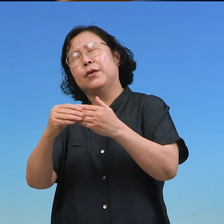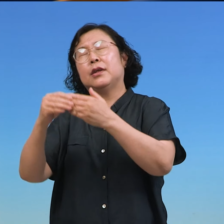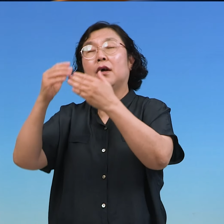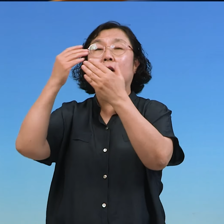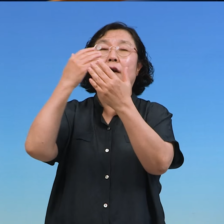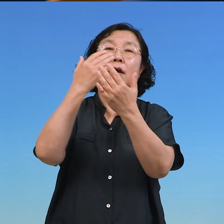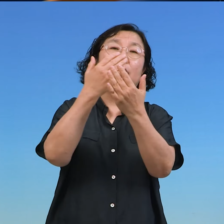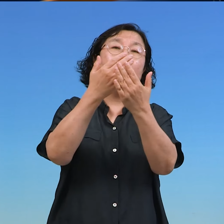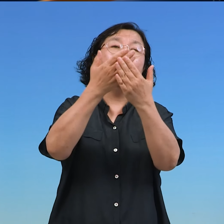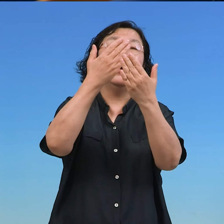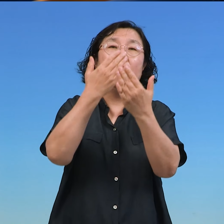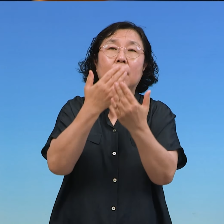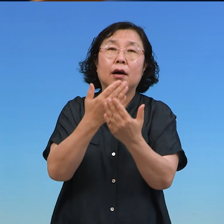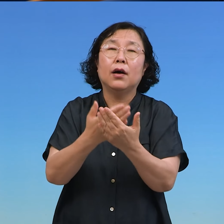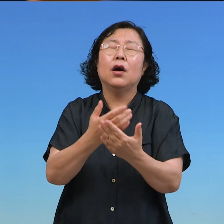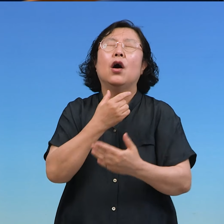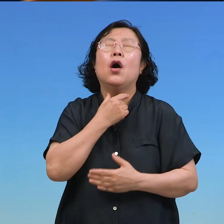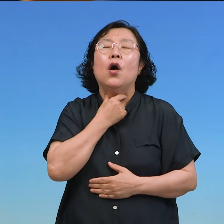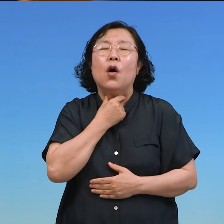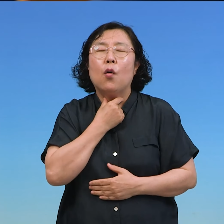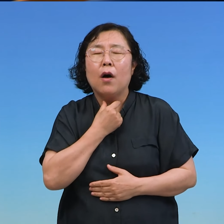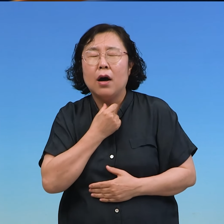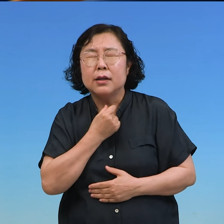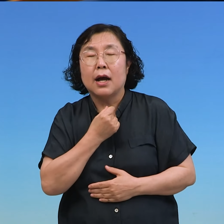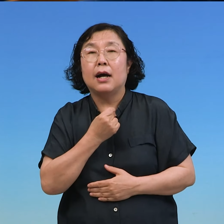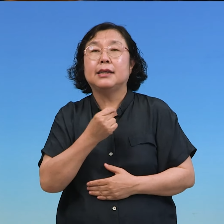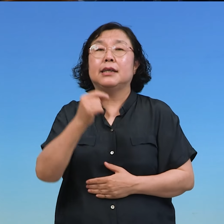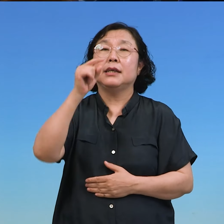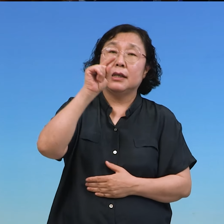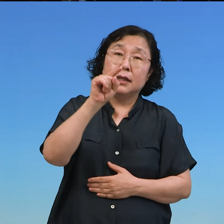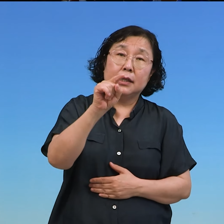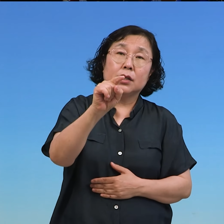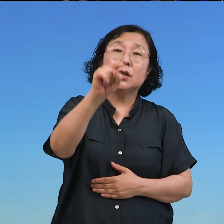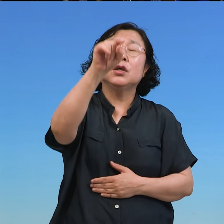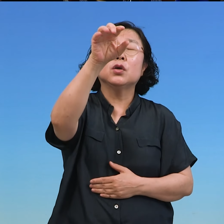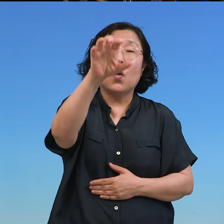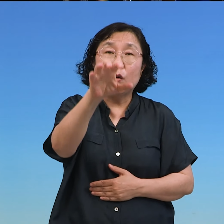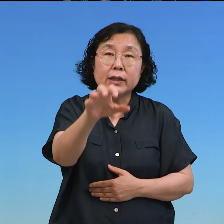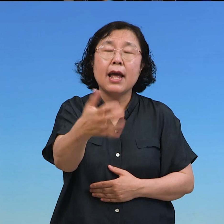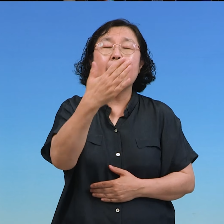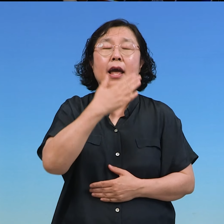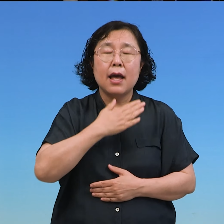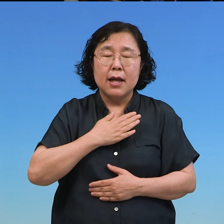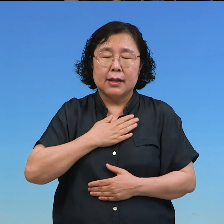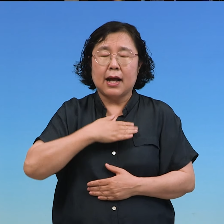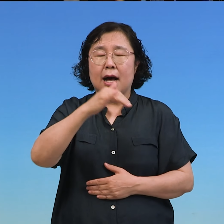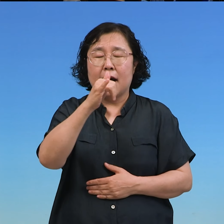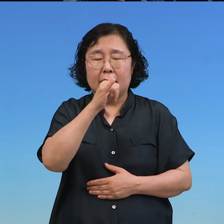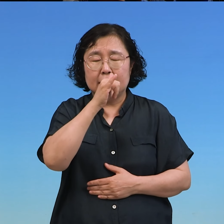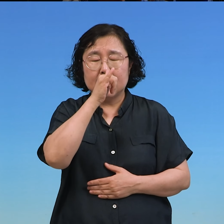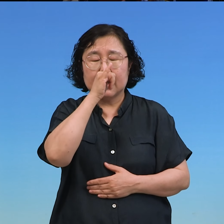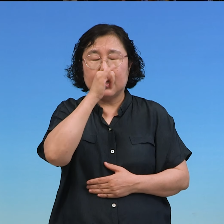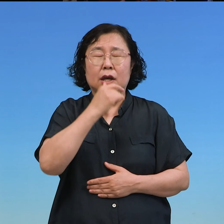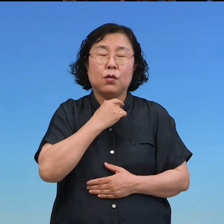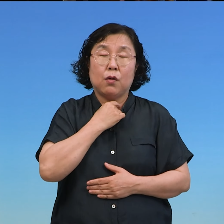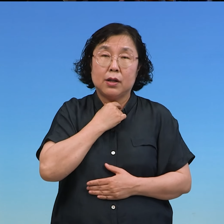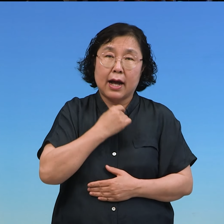이끄소서 결단하며 선포합니다 뜻하신 그곳에 나 잊기